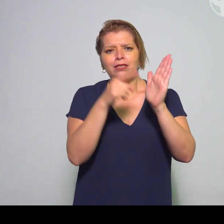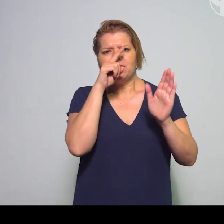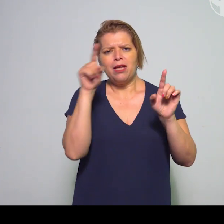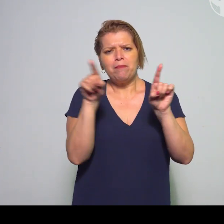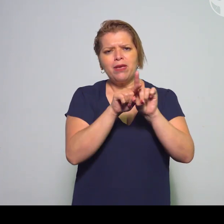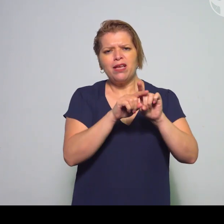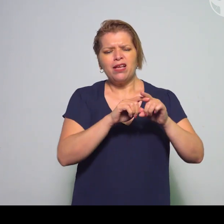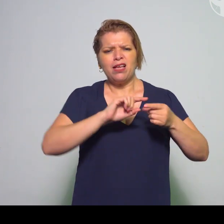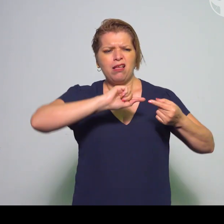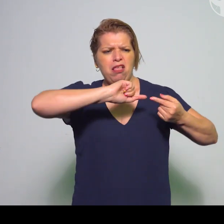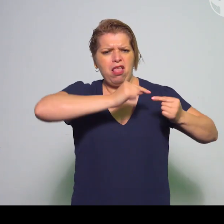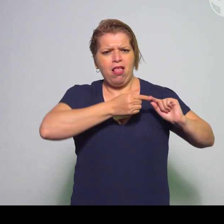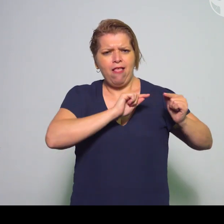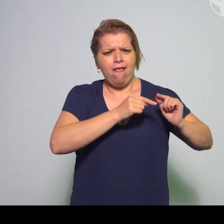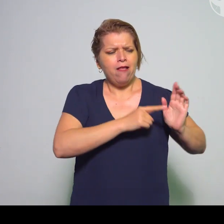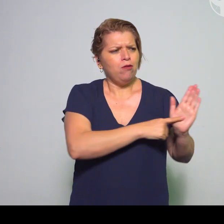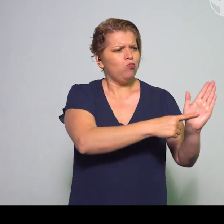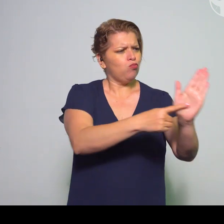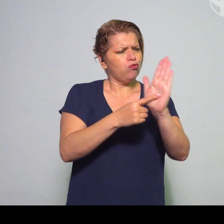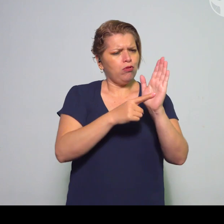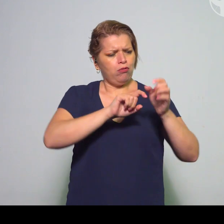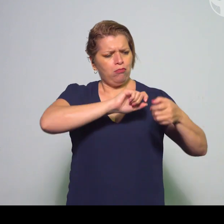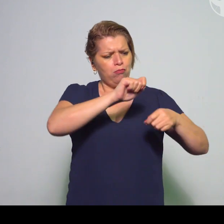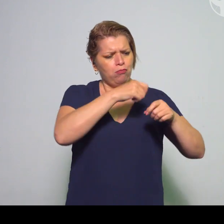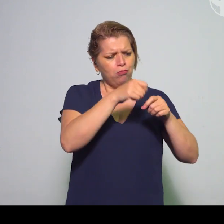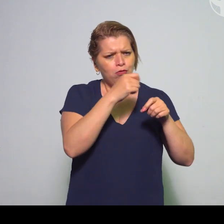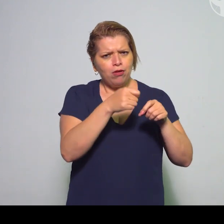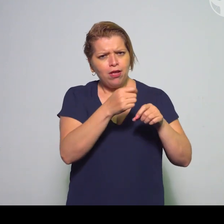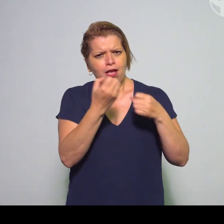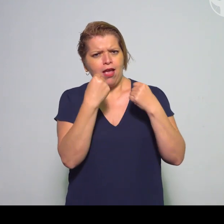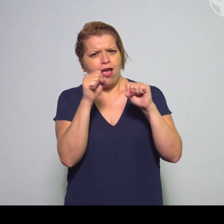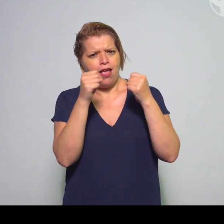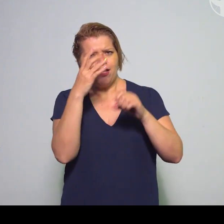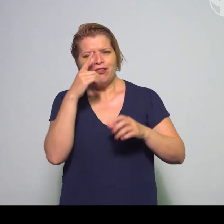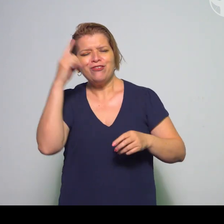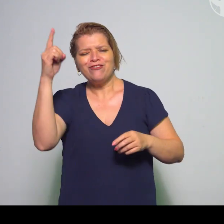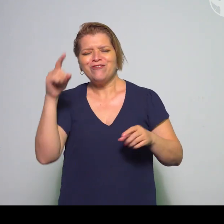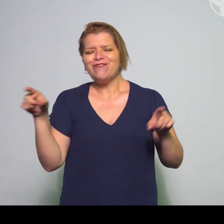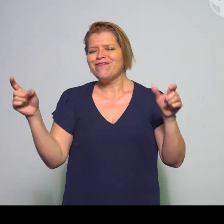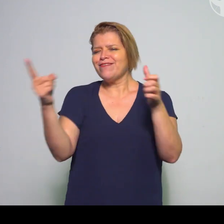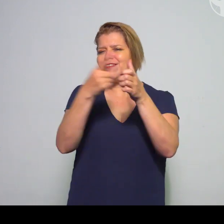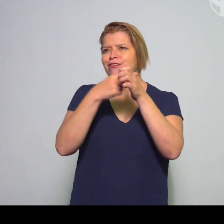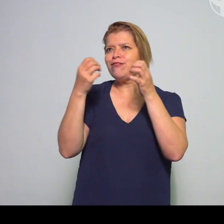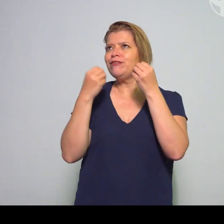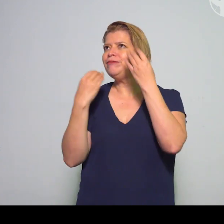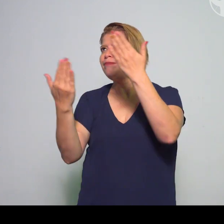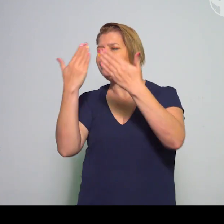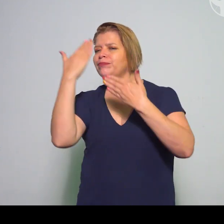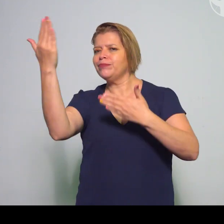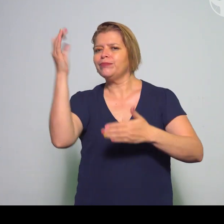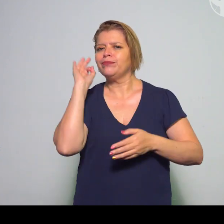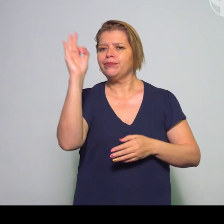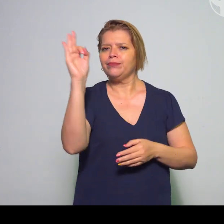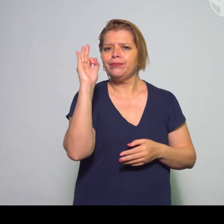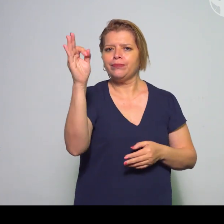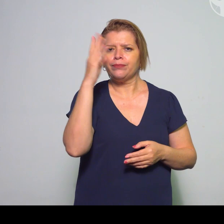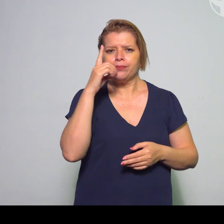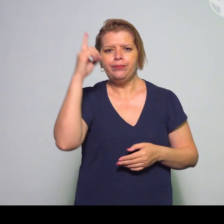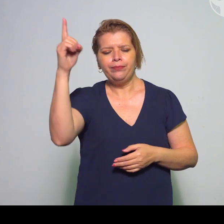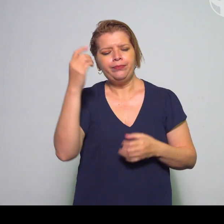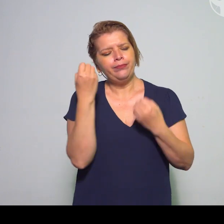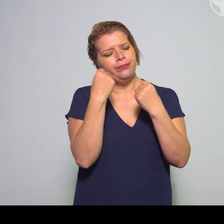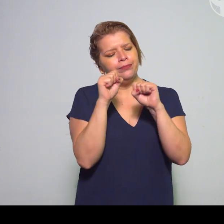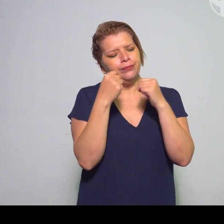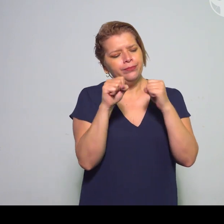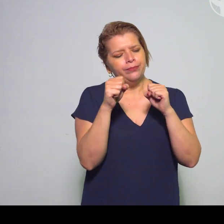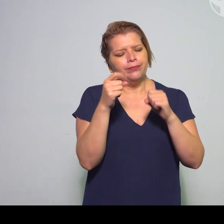esas heridas, mostrar esos remiendos que Dios ha hecho con agradecimiento, testificando lo que Dios está haciendo.